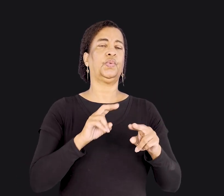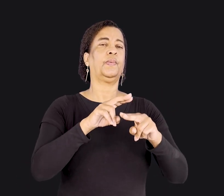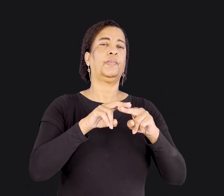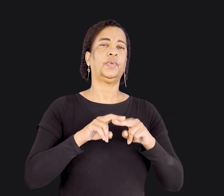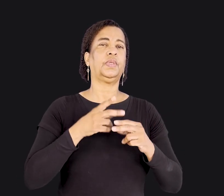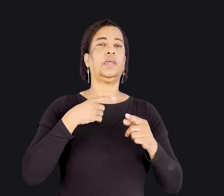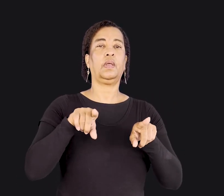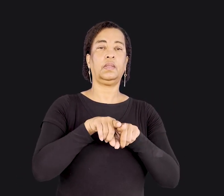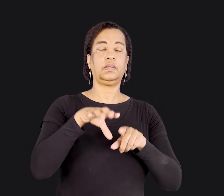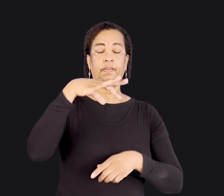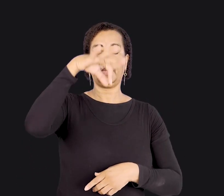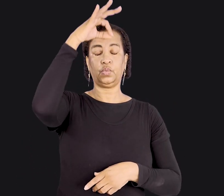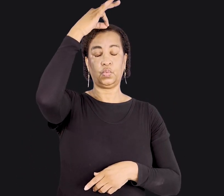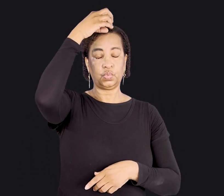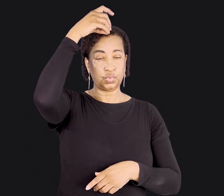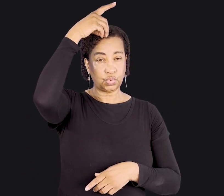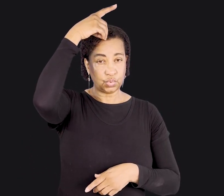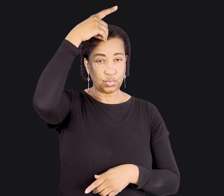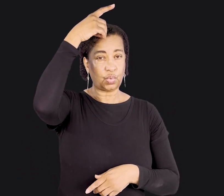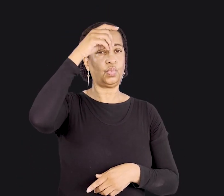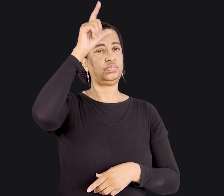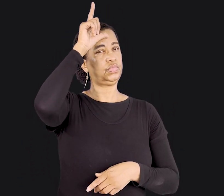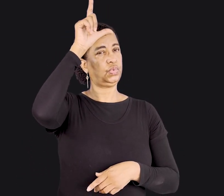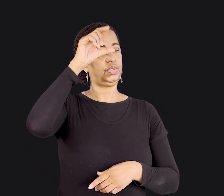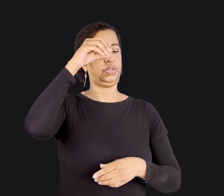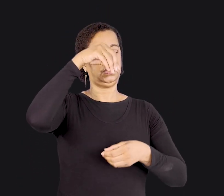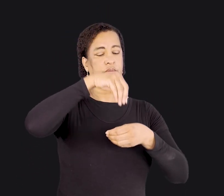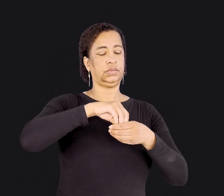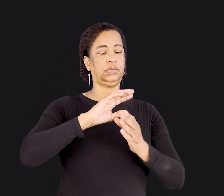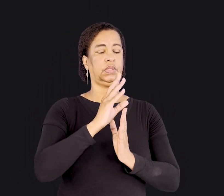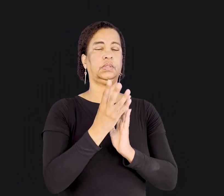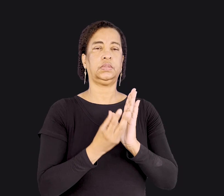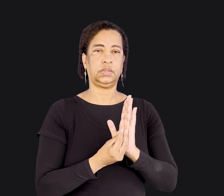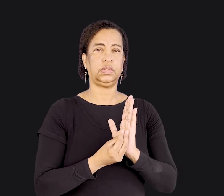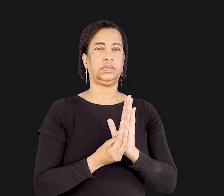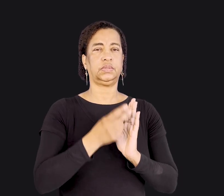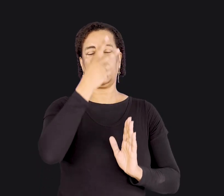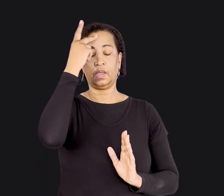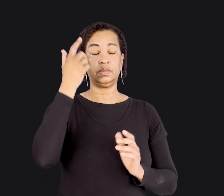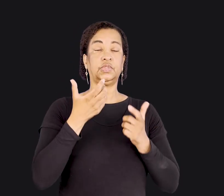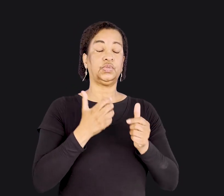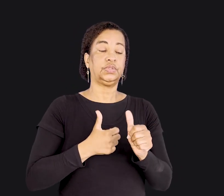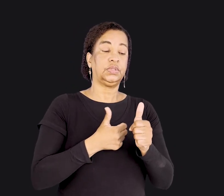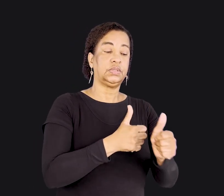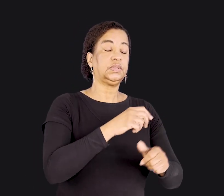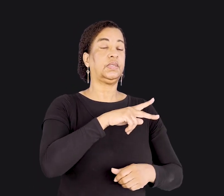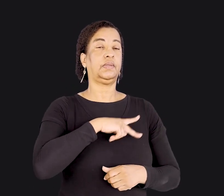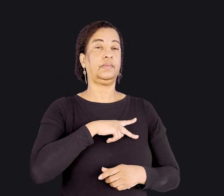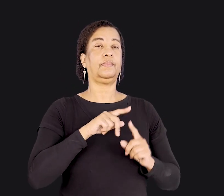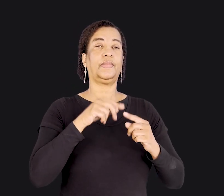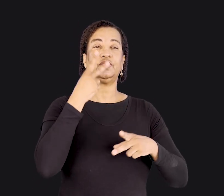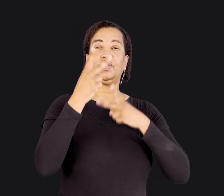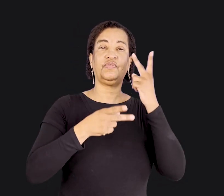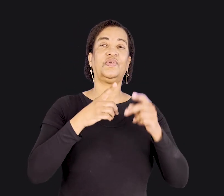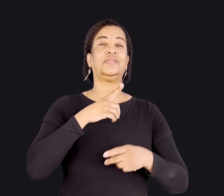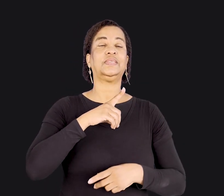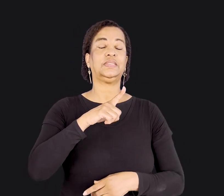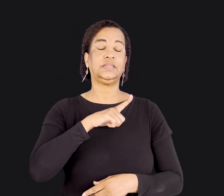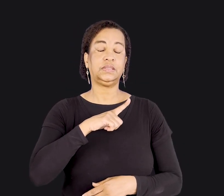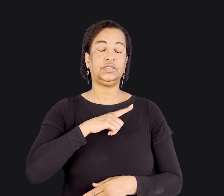dons espirituais dos líderes da igreja. Aquelas pessoas queriam seguir Paulo, mas ele estava dizendo que só tinha os dons e que